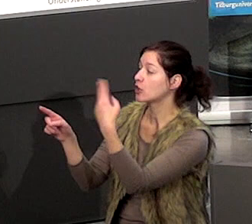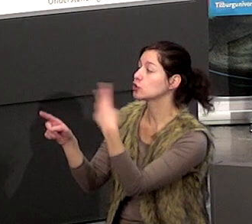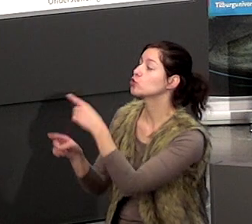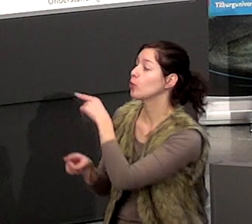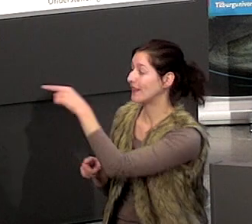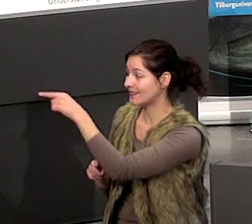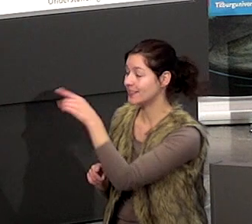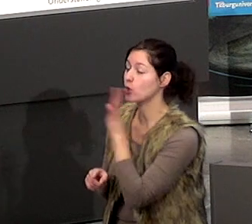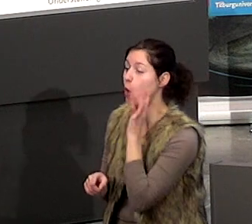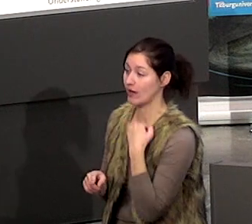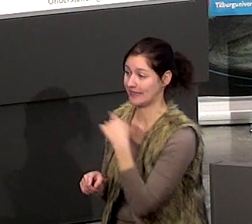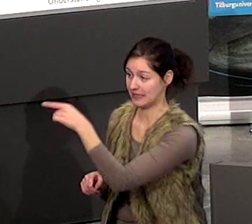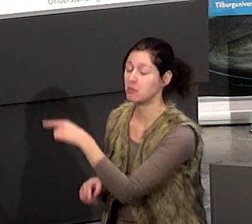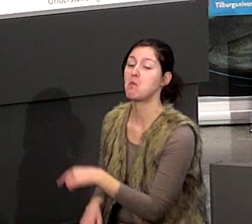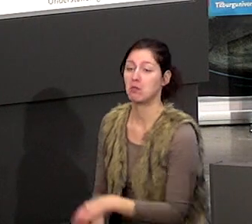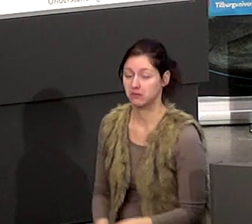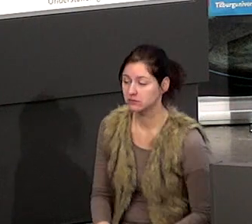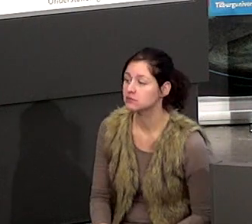28 hoor ik hier op rechts.